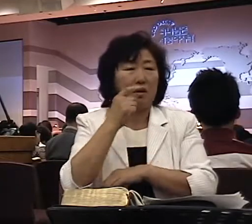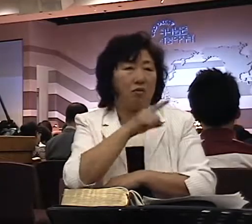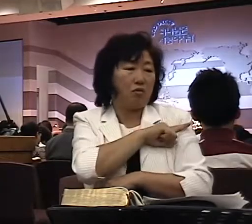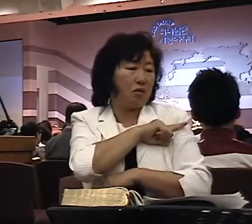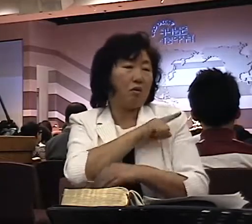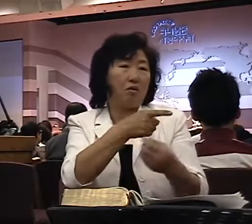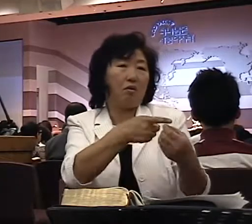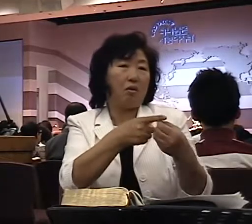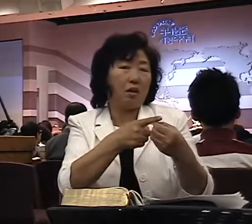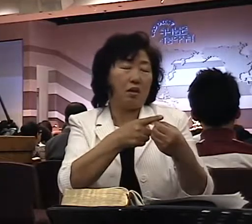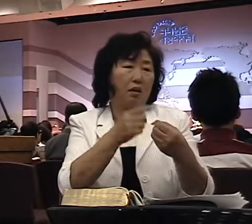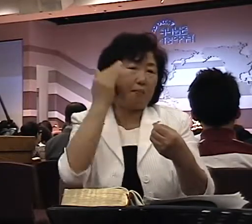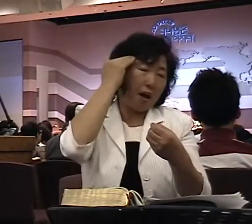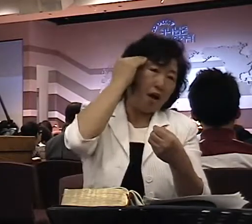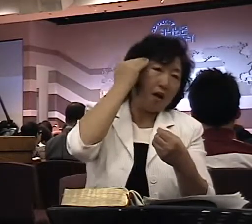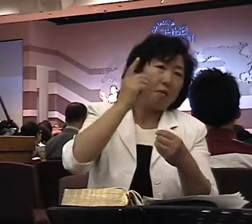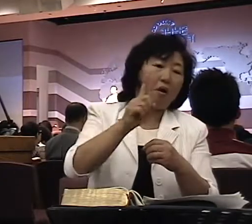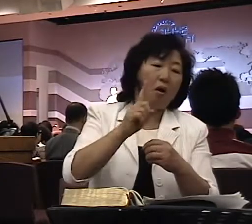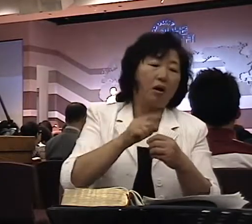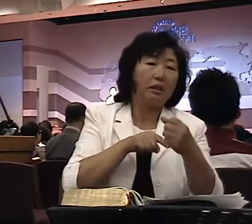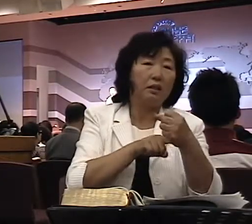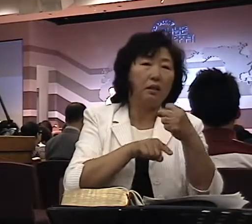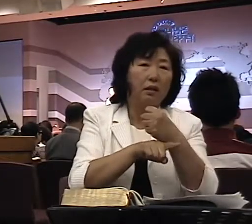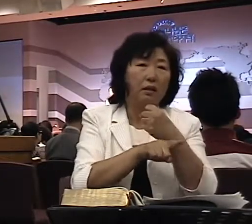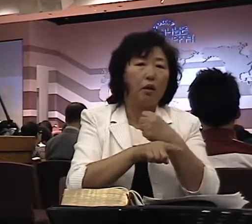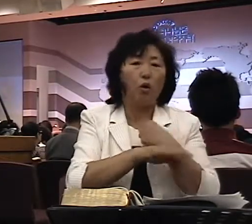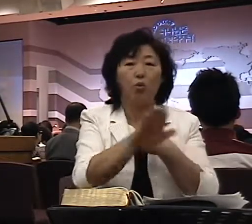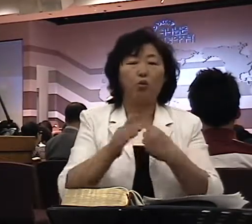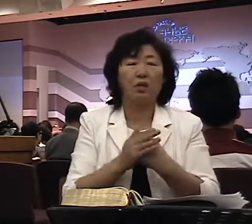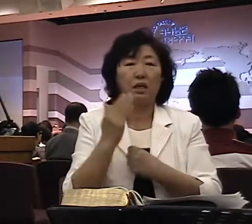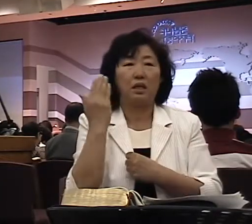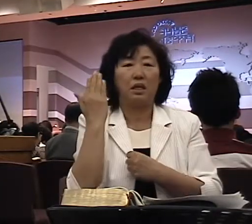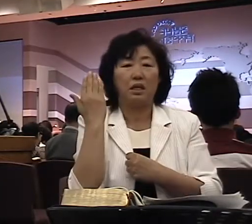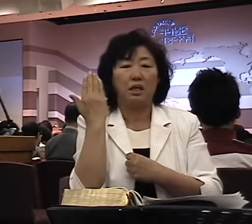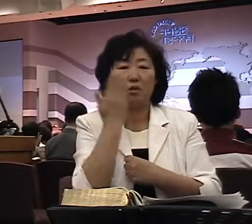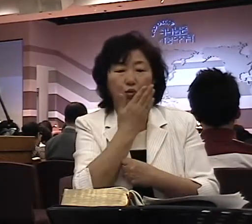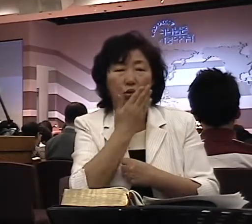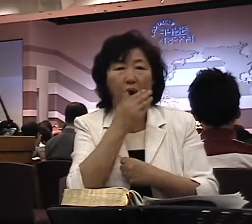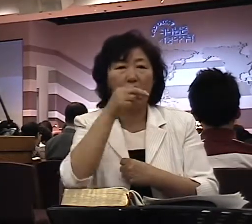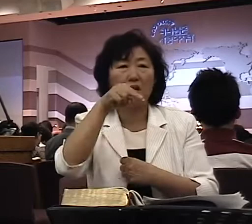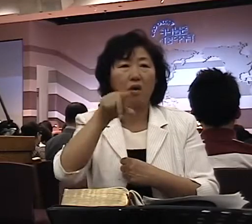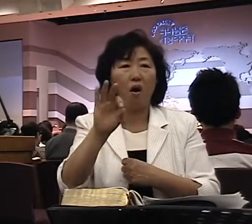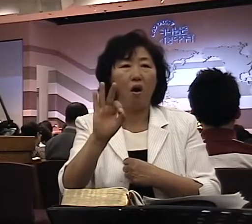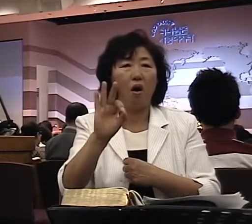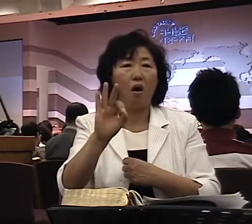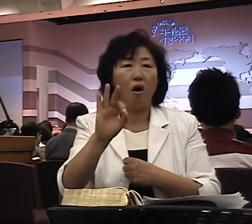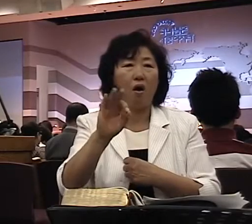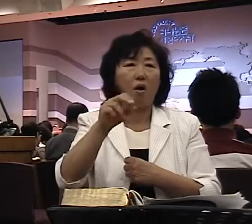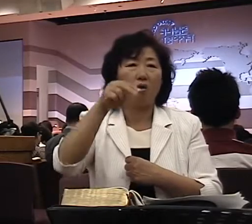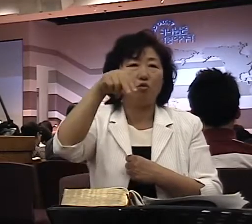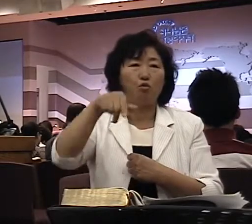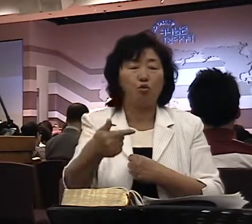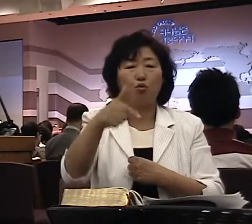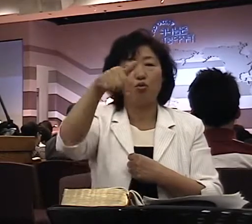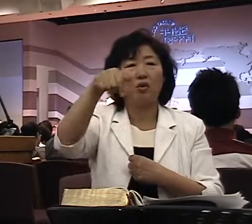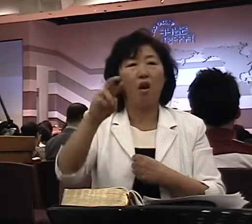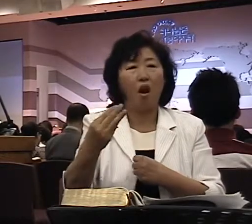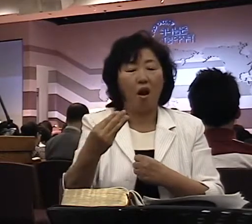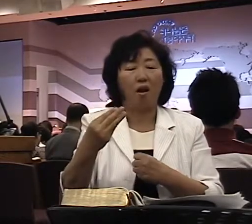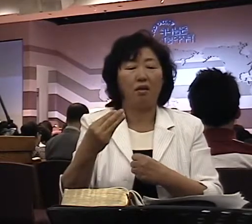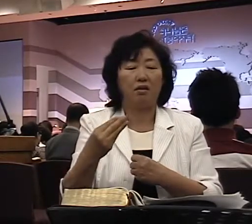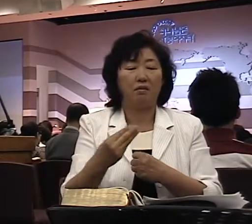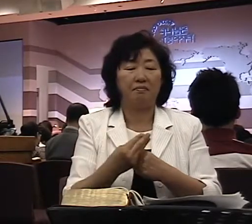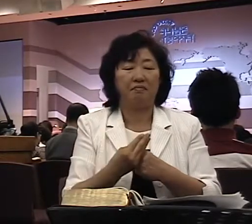가장 치명적인 이유는 우리의 순결성, 거룩성을 잃었기 때문이 아닐까요? 간판은 걸고